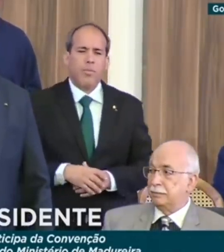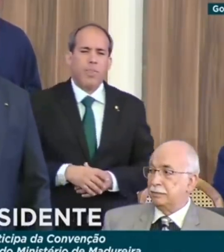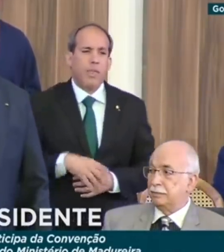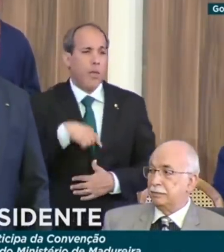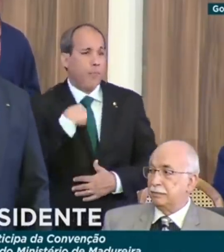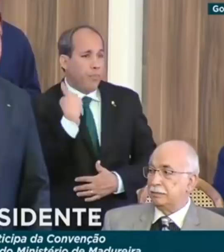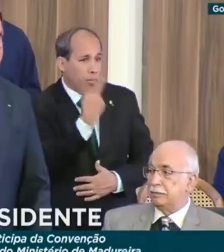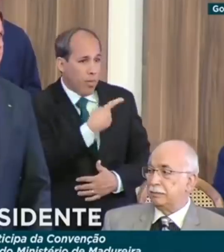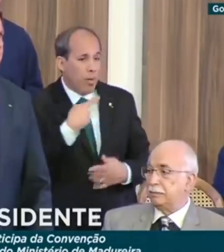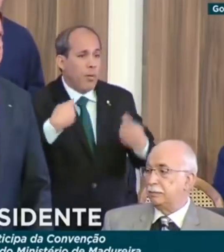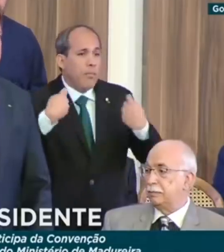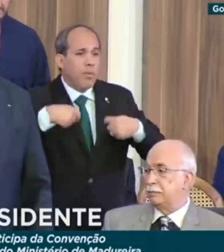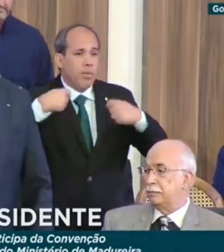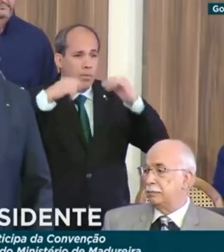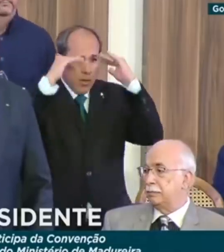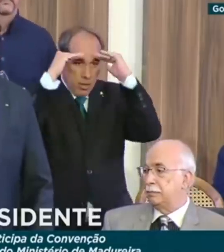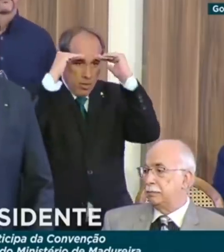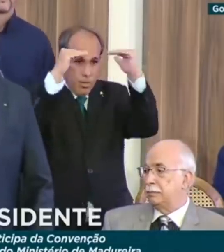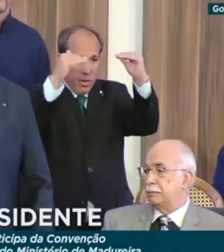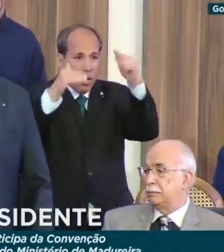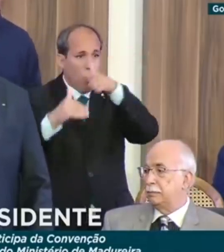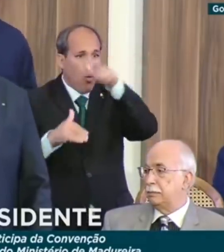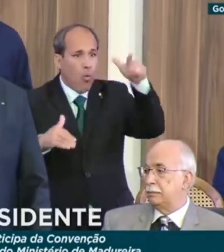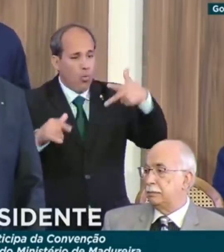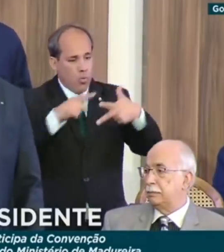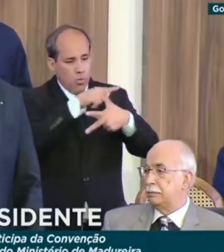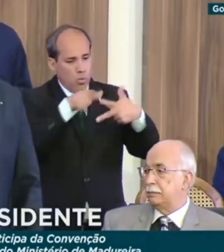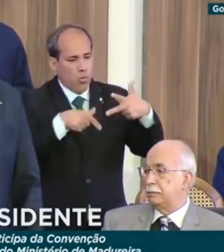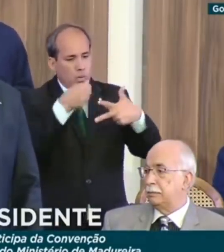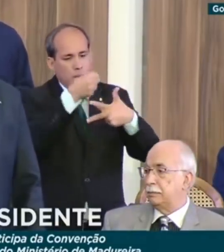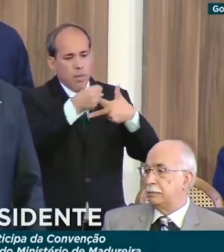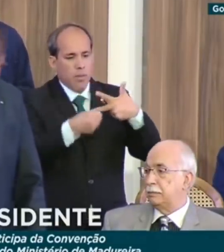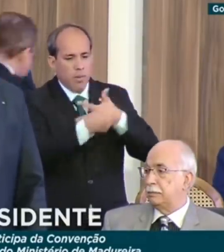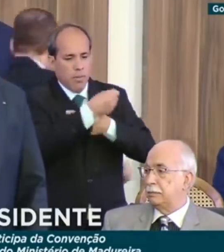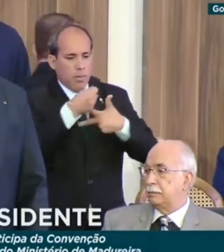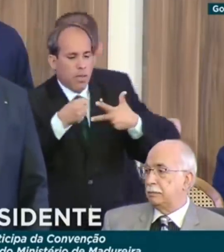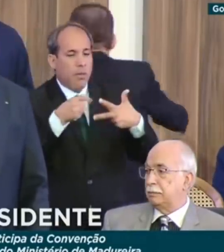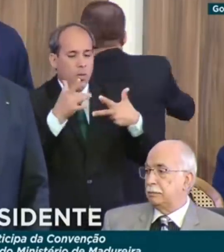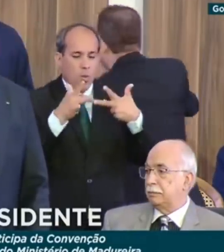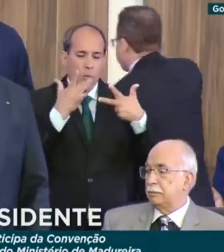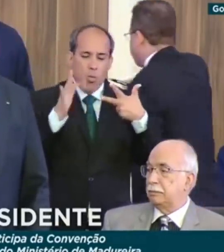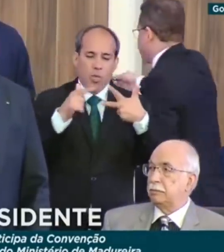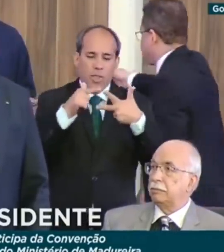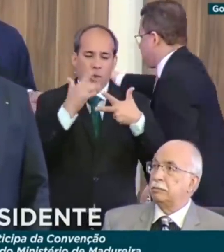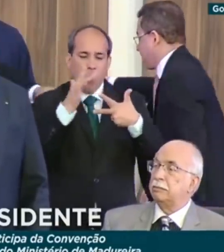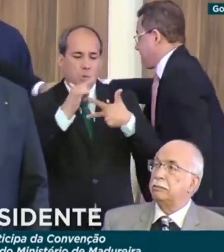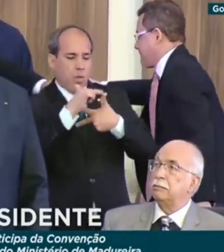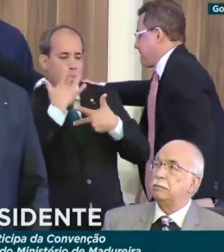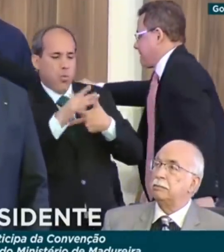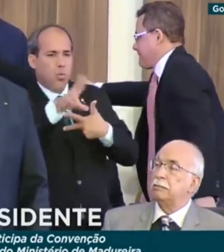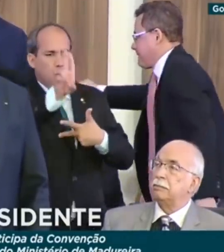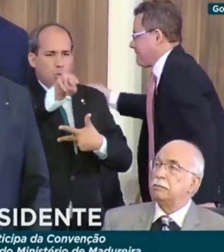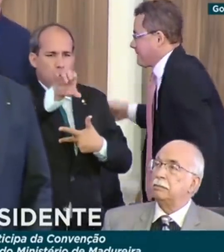Nós devemos respeitar os outros poderes, nunca temer.